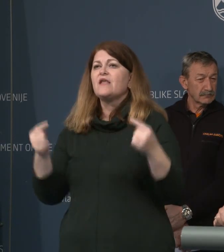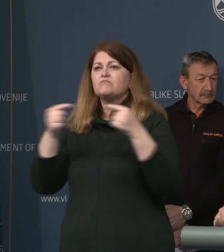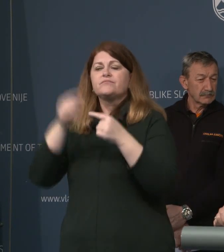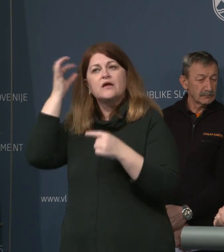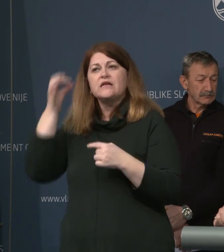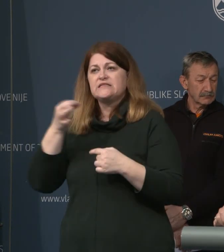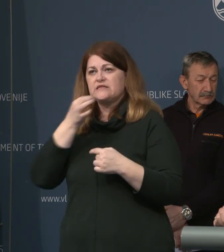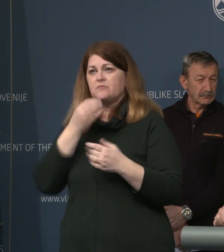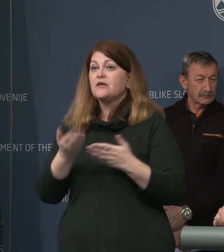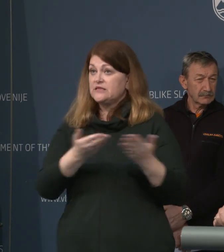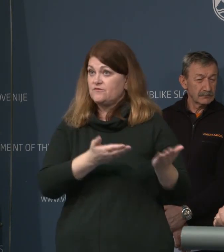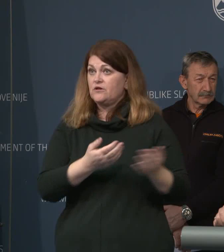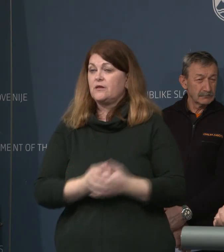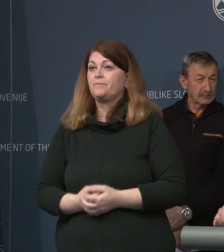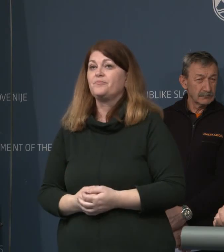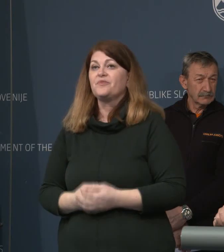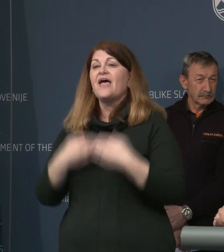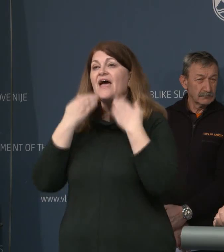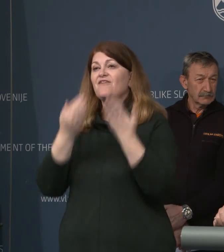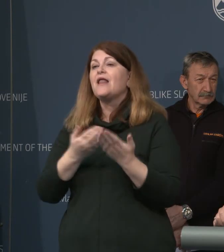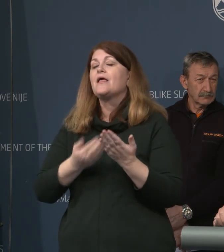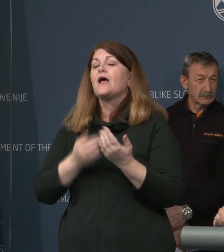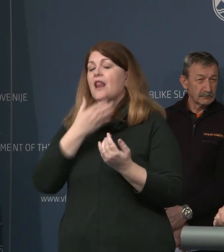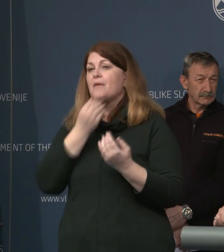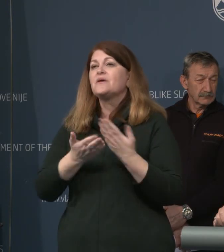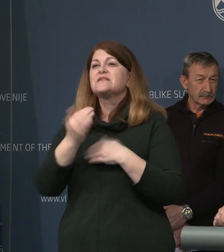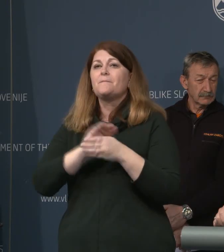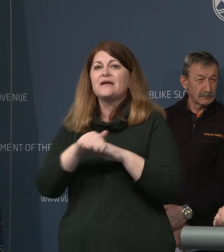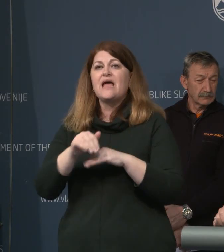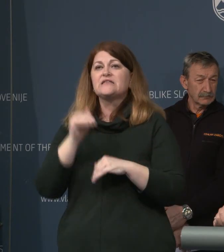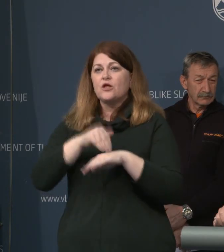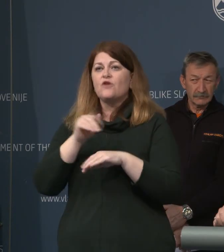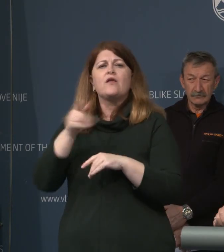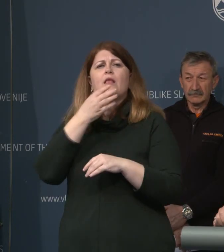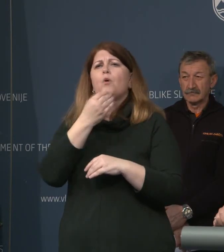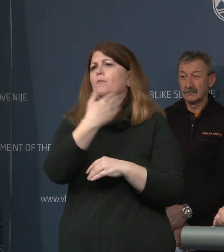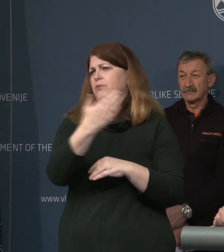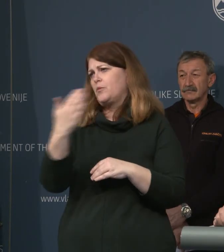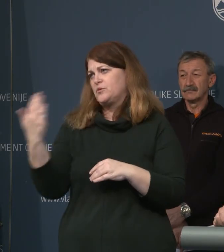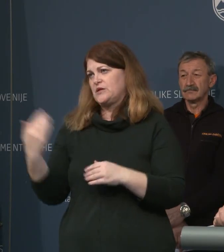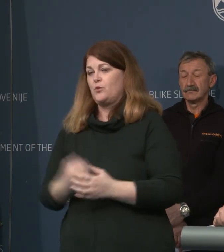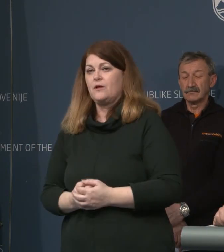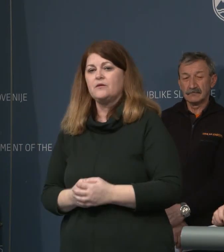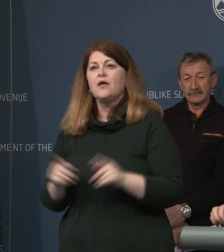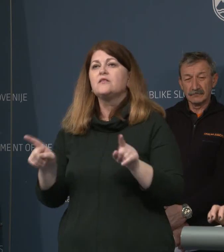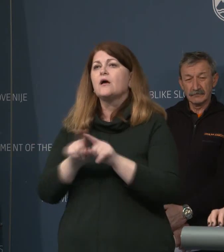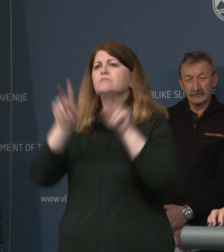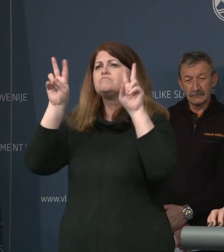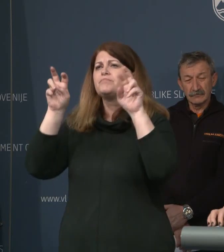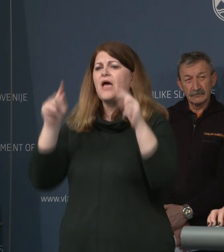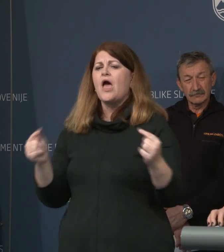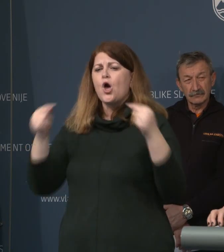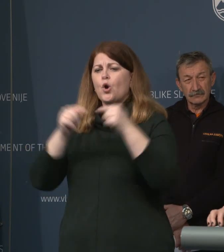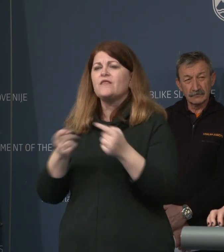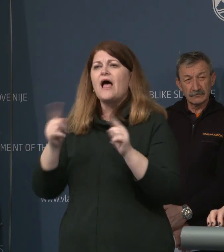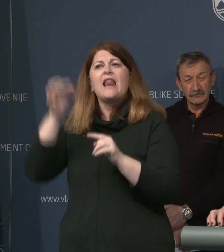centru. Izvolite, dr. Hvala lepa za prijazen najavo in lepo lepo pozdravljeni. Torej, tako imenovan kontaktni